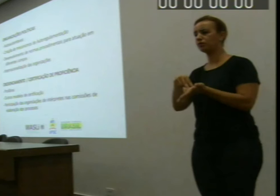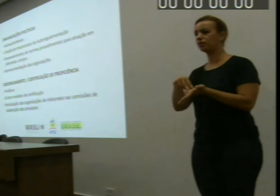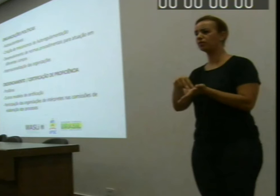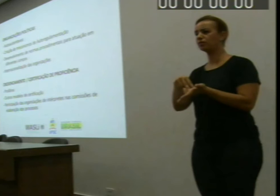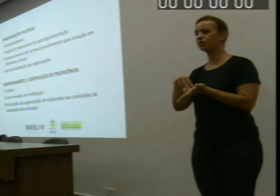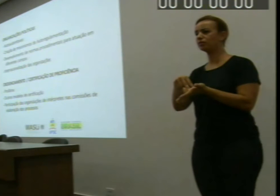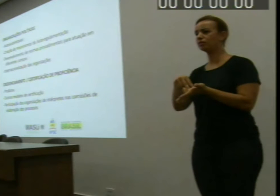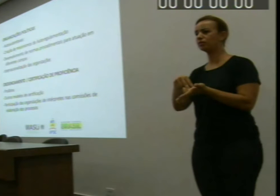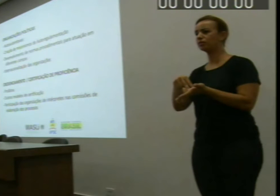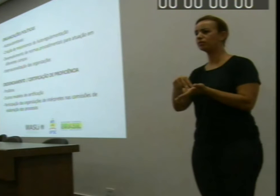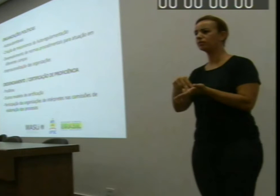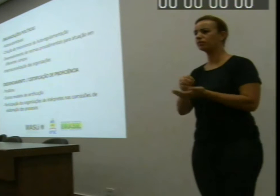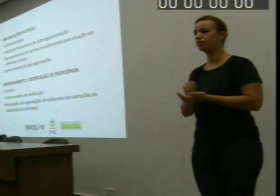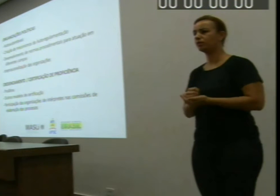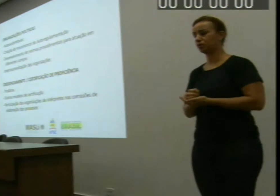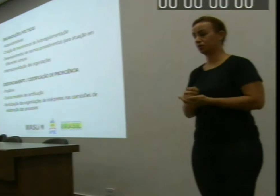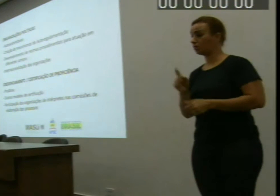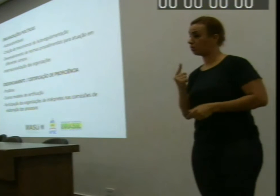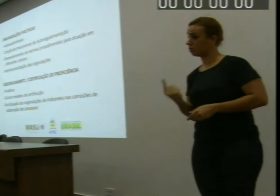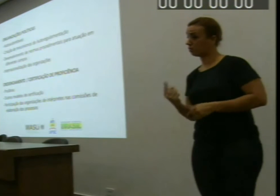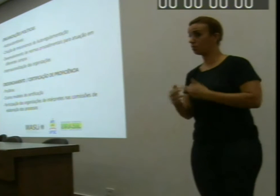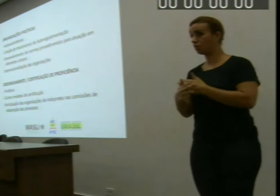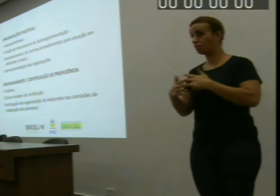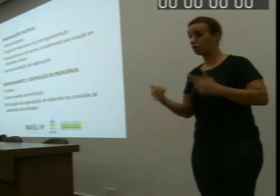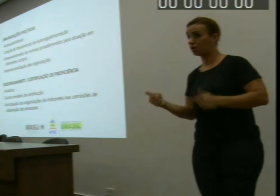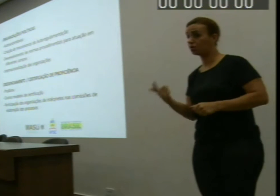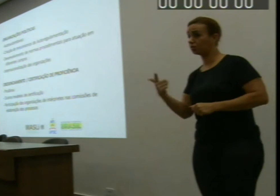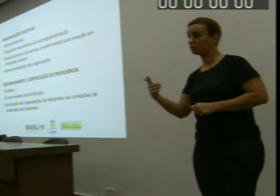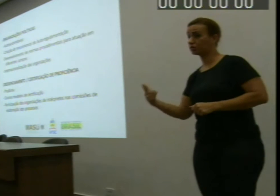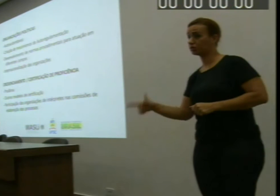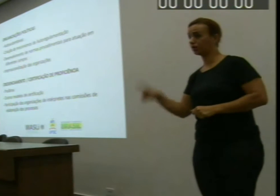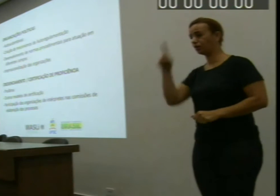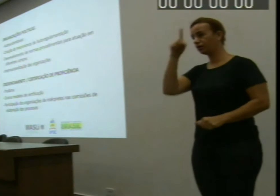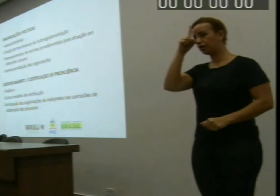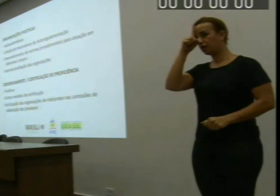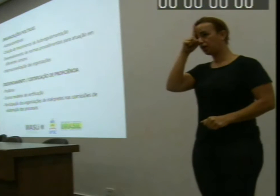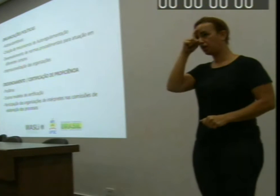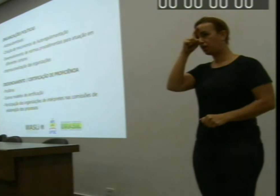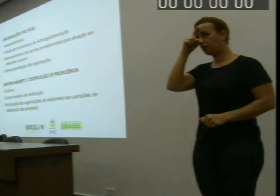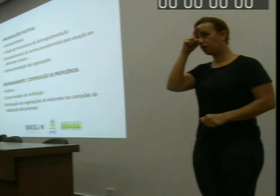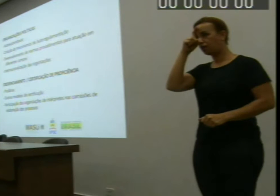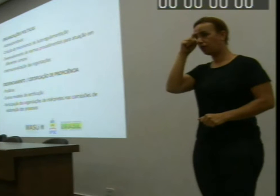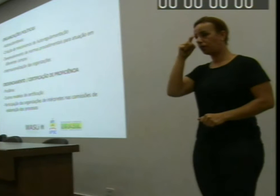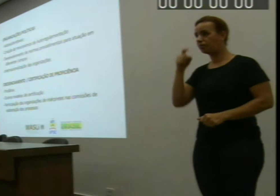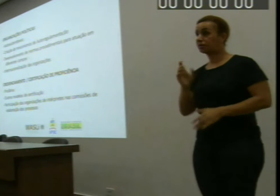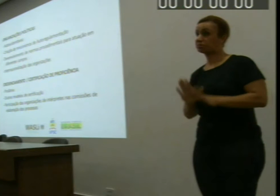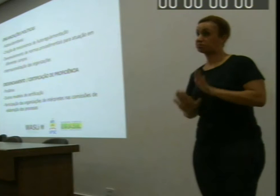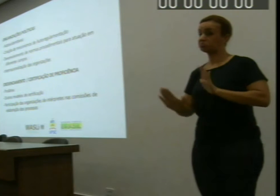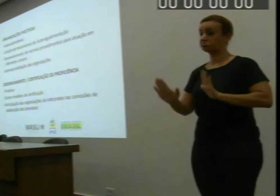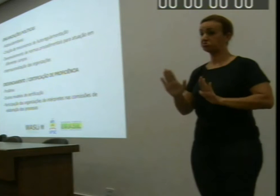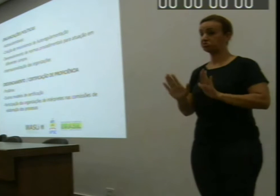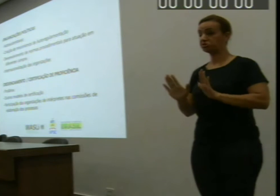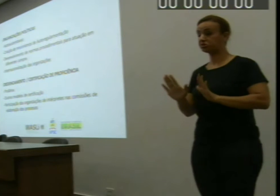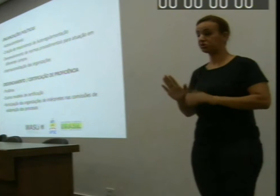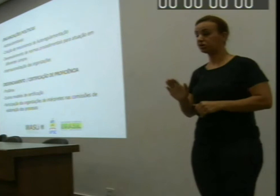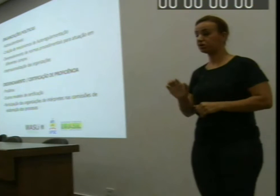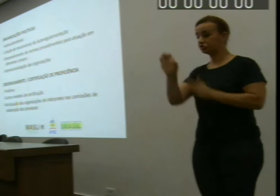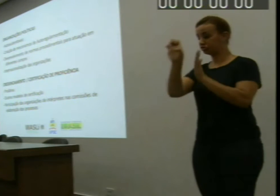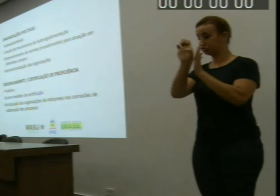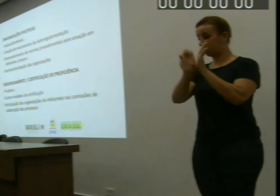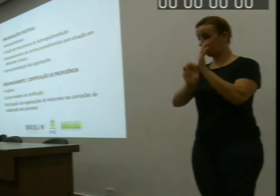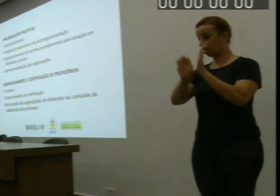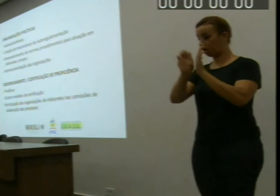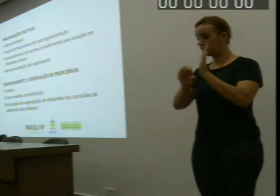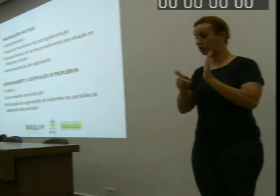né uma coisa é o é o é o o médico que em uma determinada circunstância ética ele